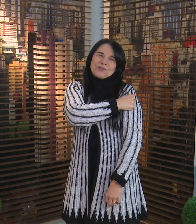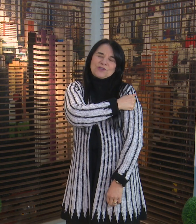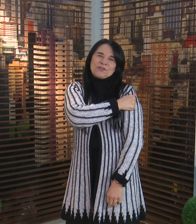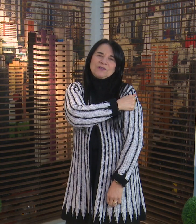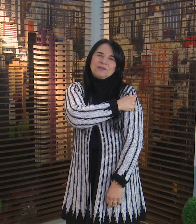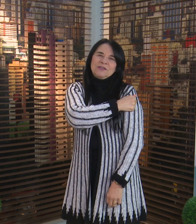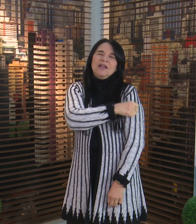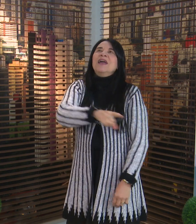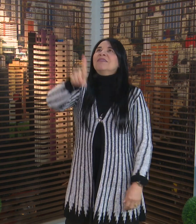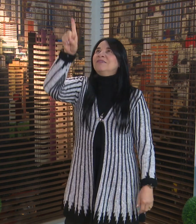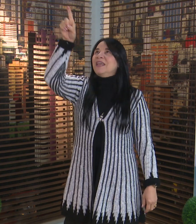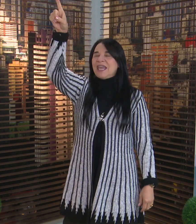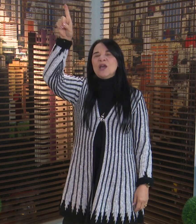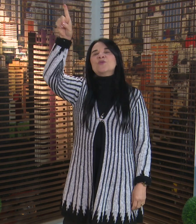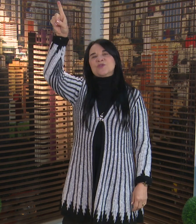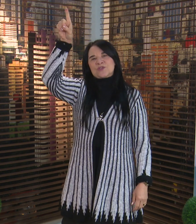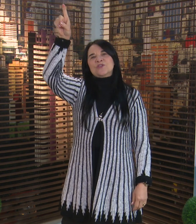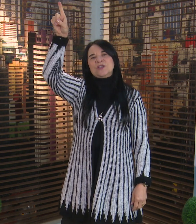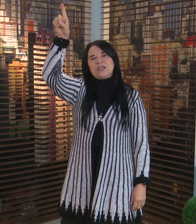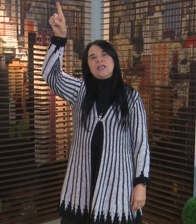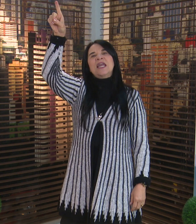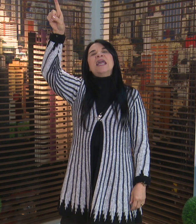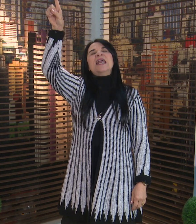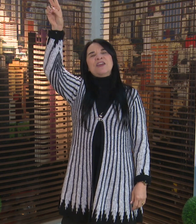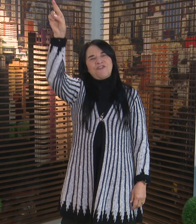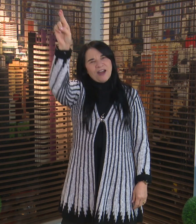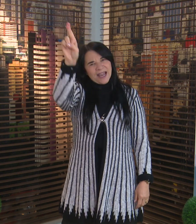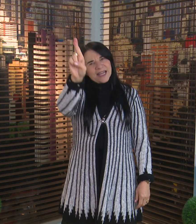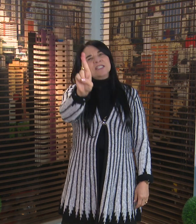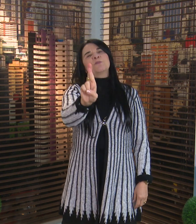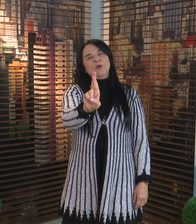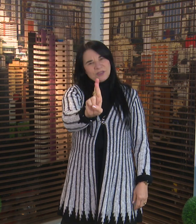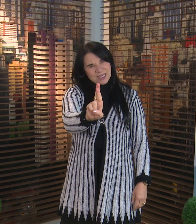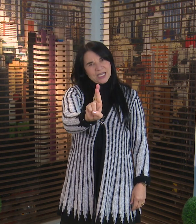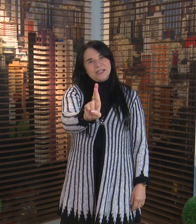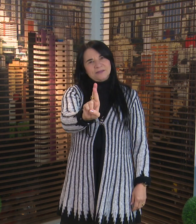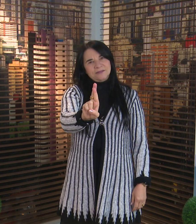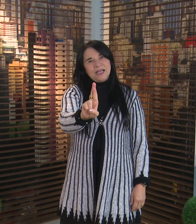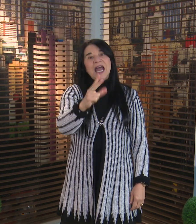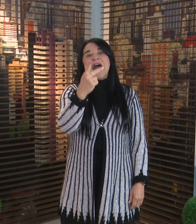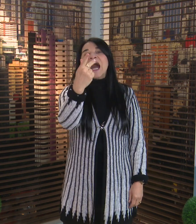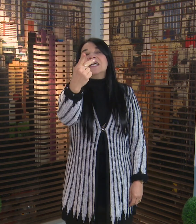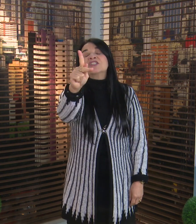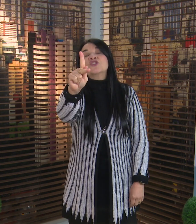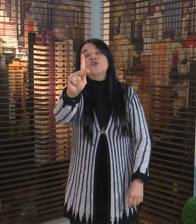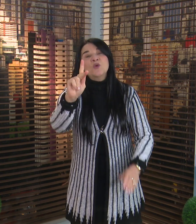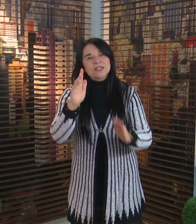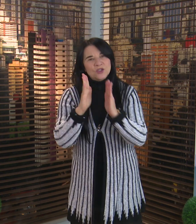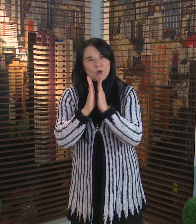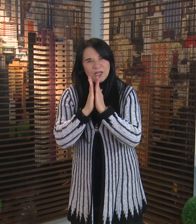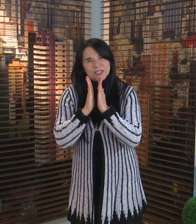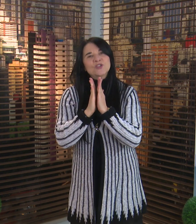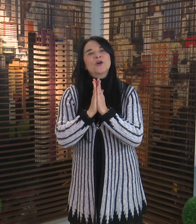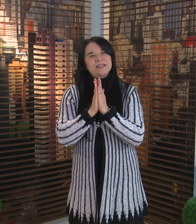Alunos, Deus, ele vai responder as suas